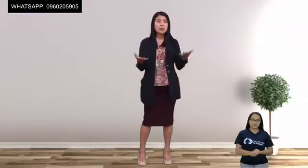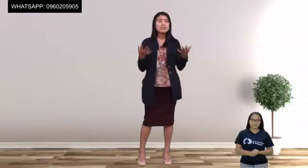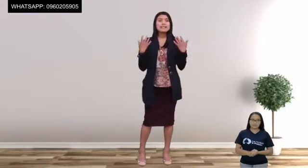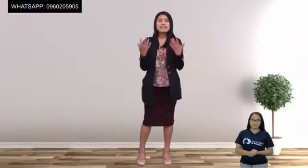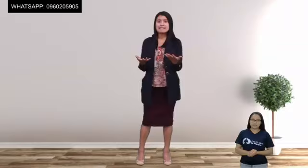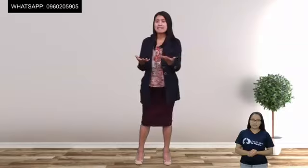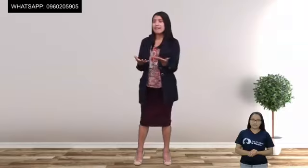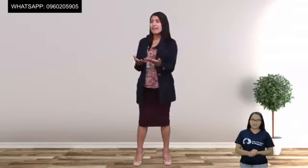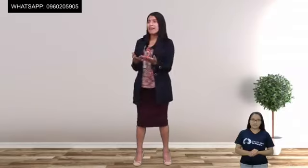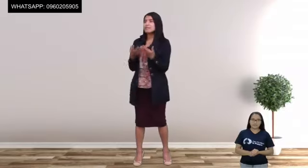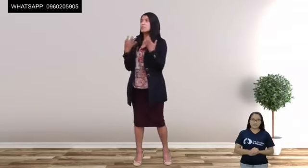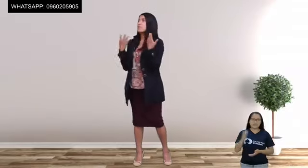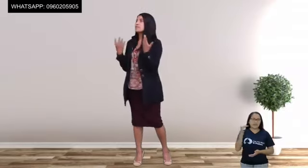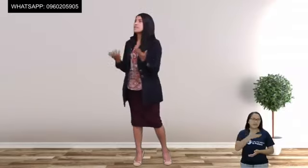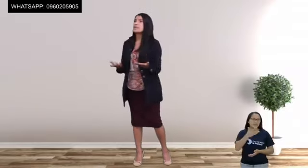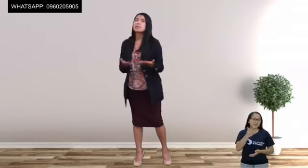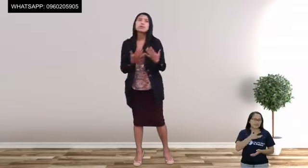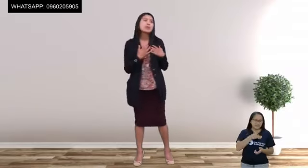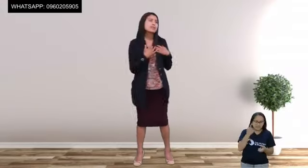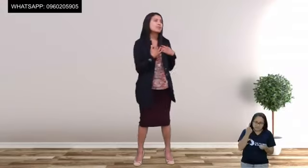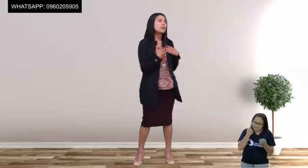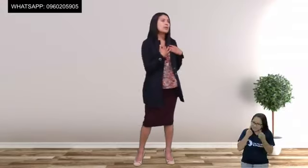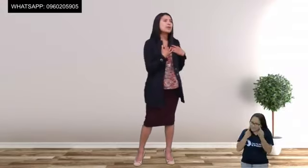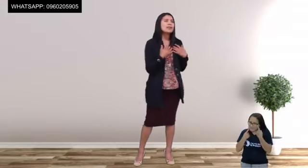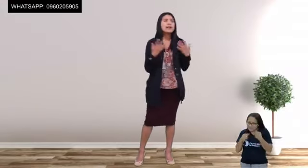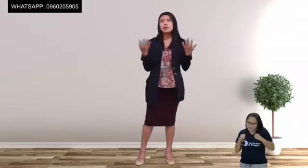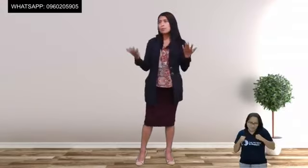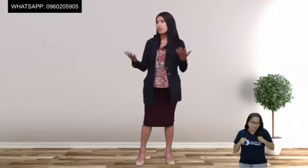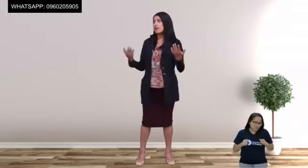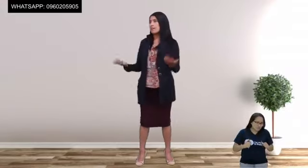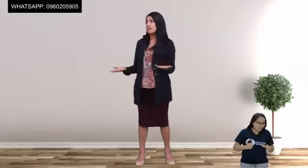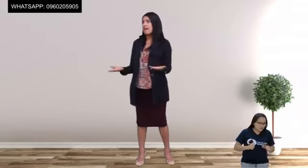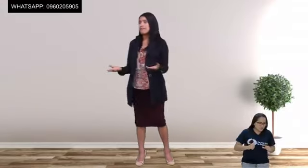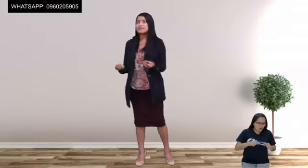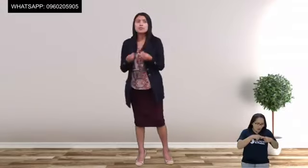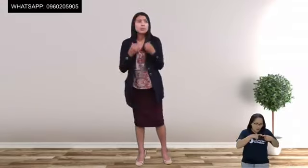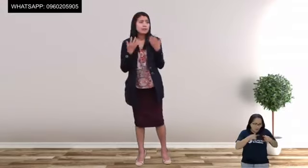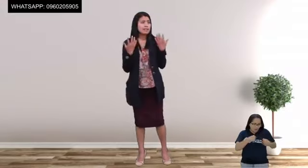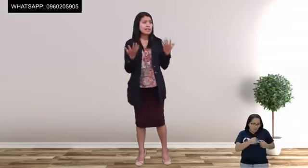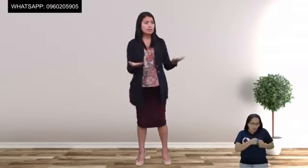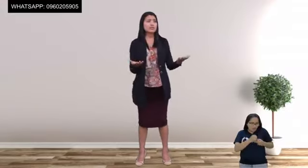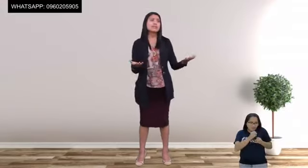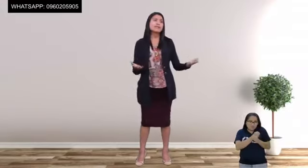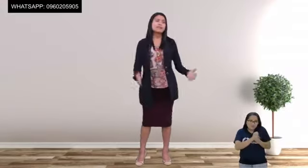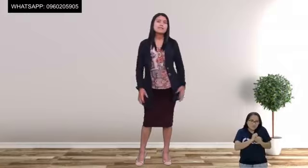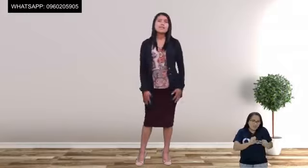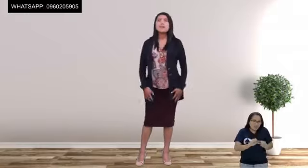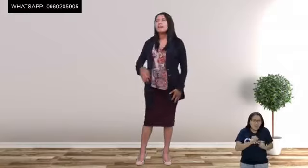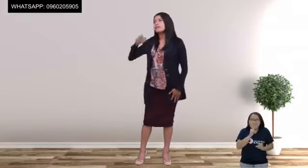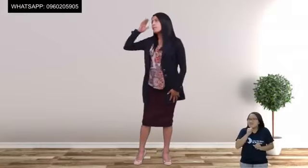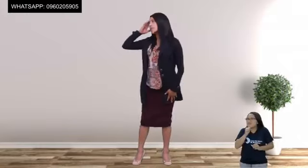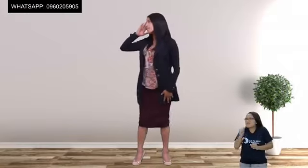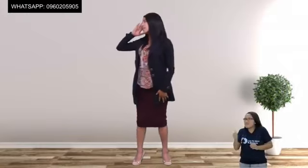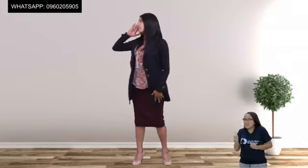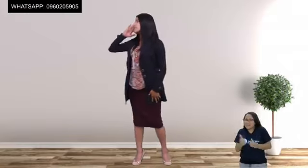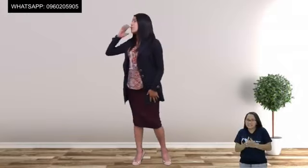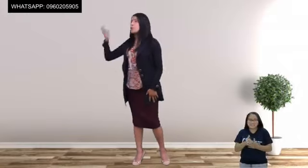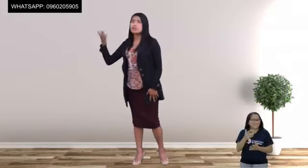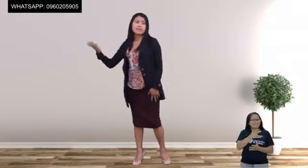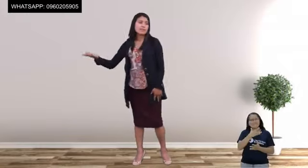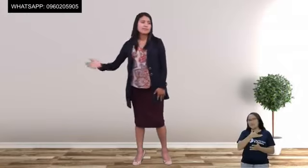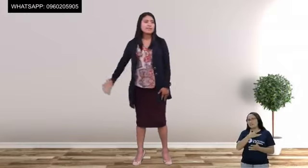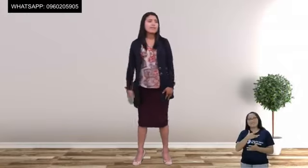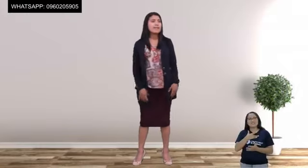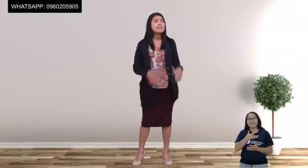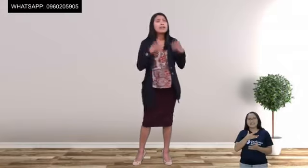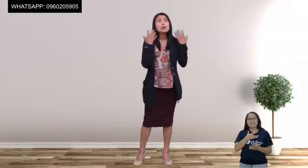Me siento muy triste, siento un vacío en mi corazón, algo me falta, no me quiero sentir así, realmente